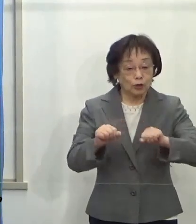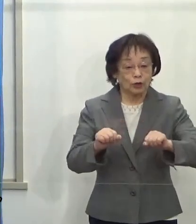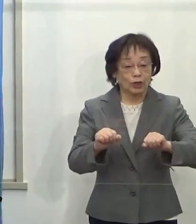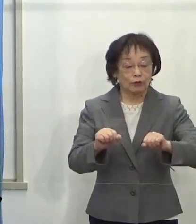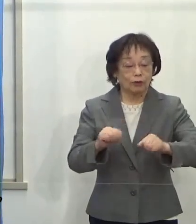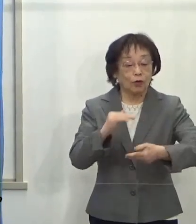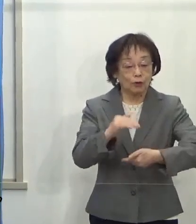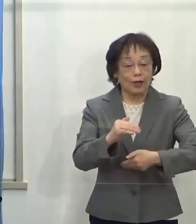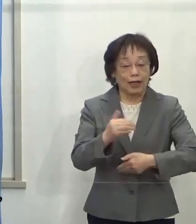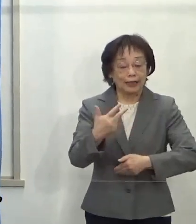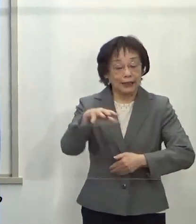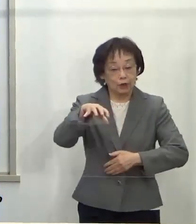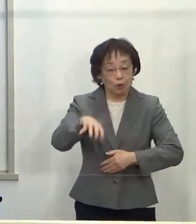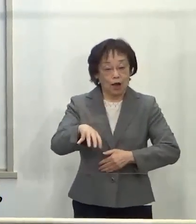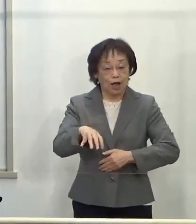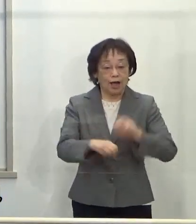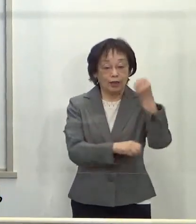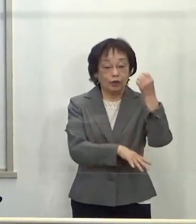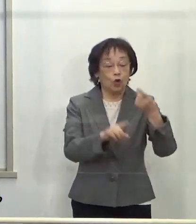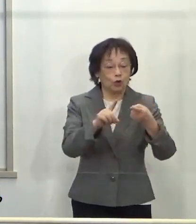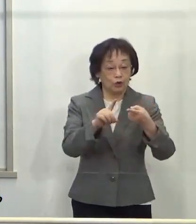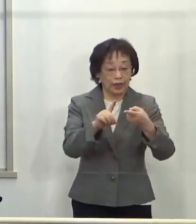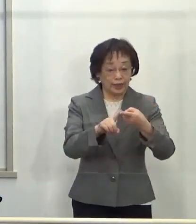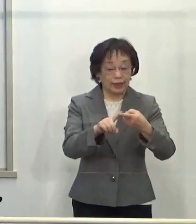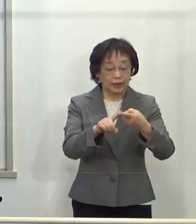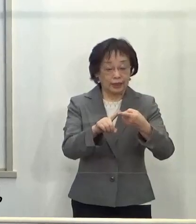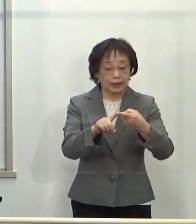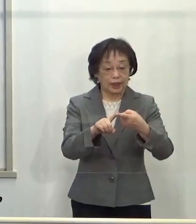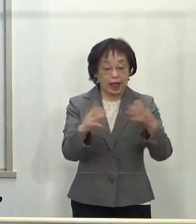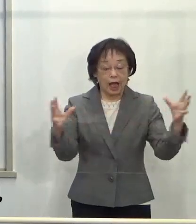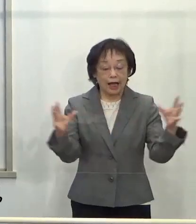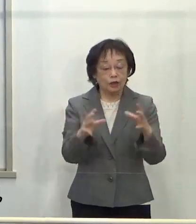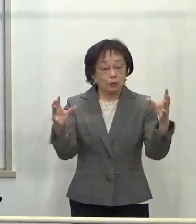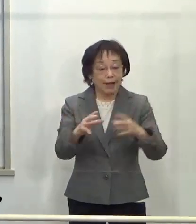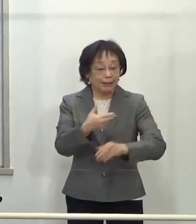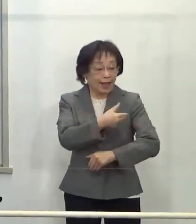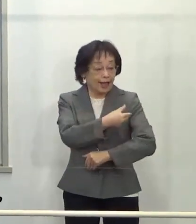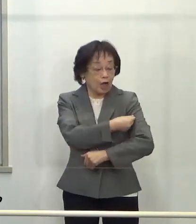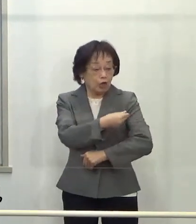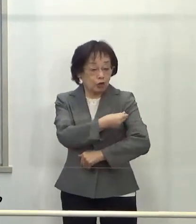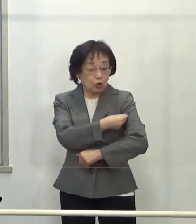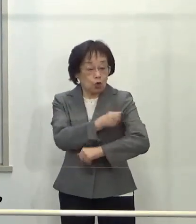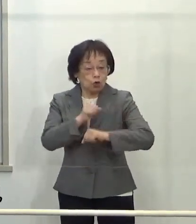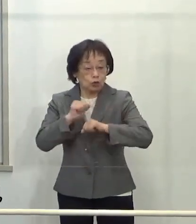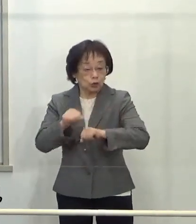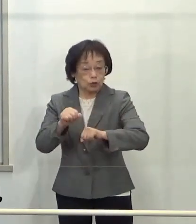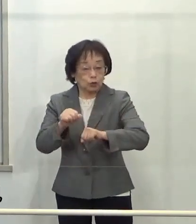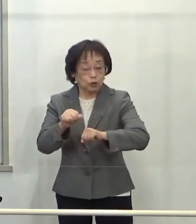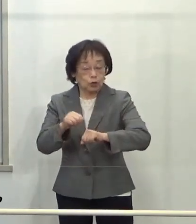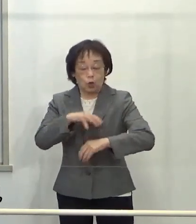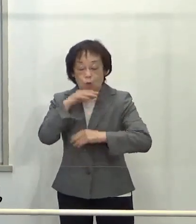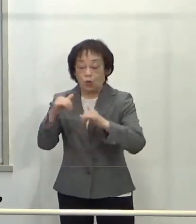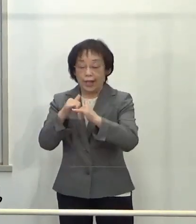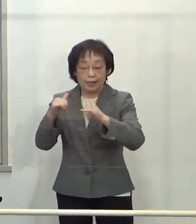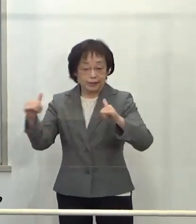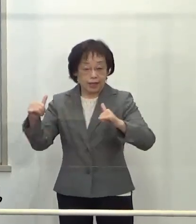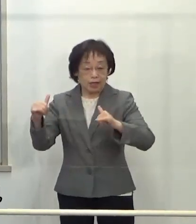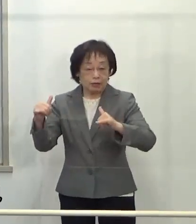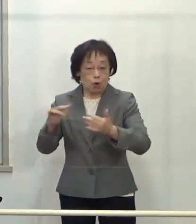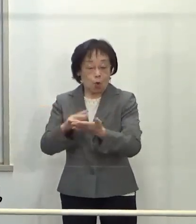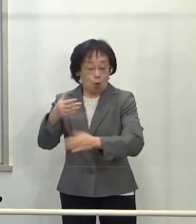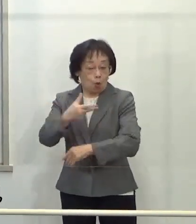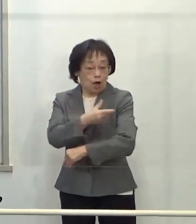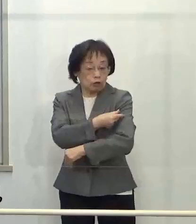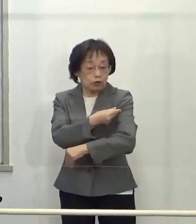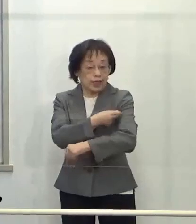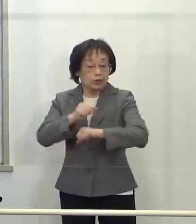州市の方は基本的には原則その集団接種ということで、そのワクチン接種を高齢者へのワクチン接種を進